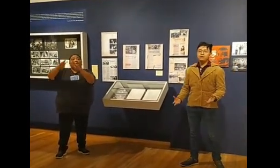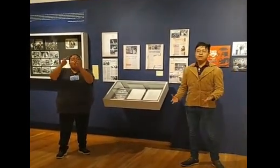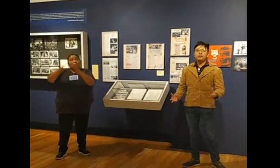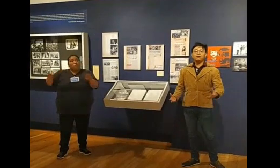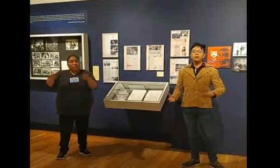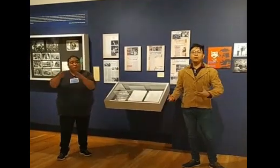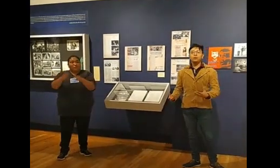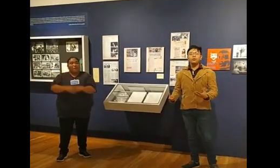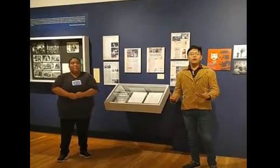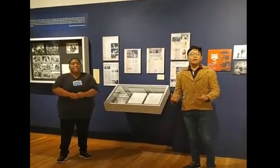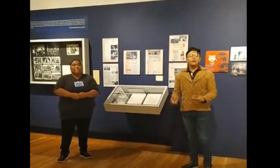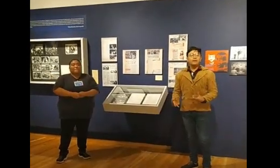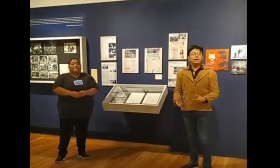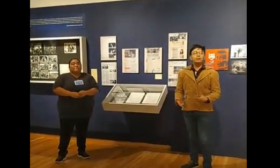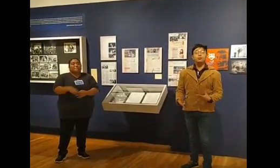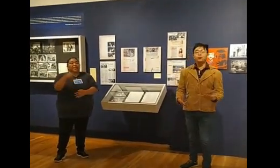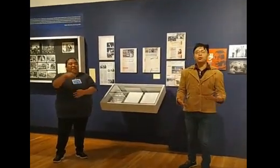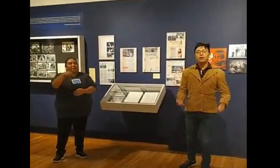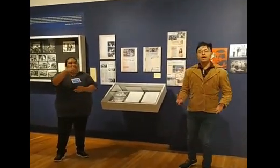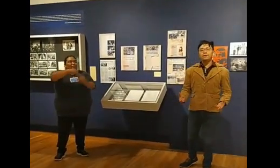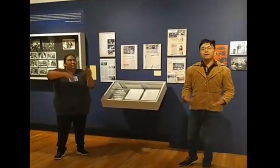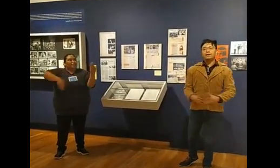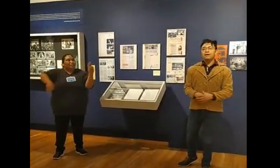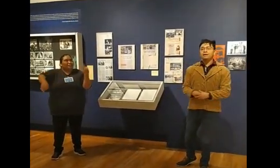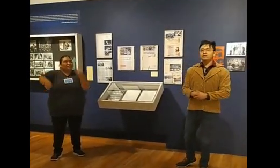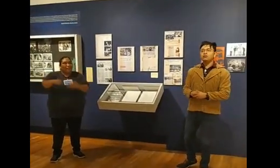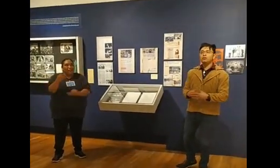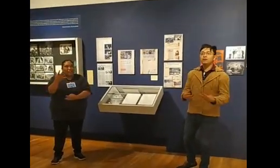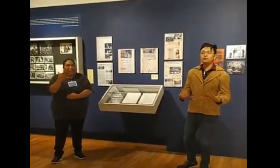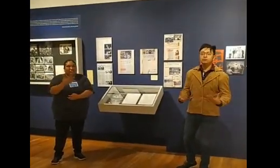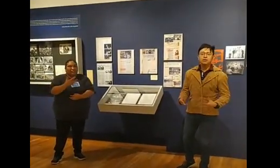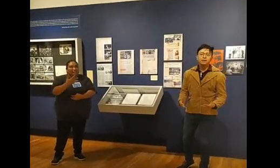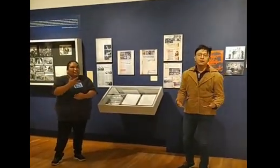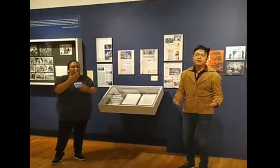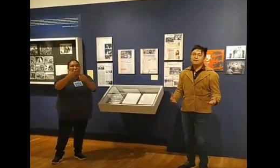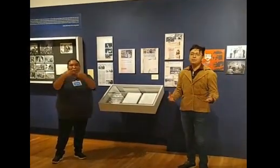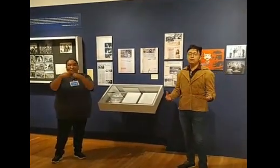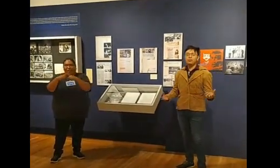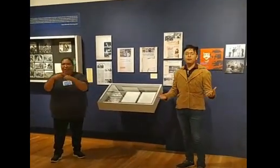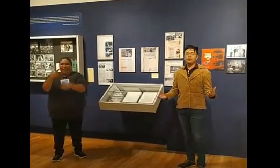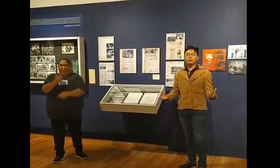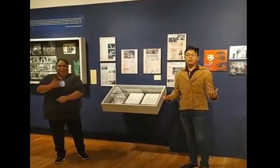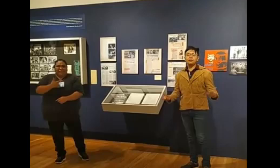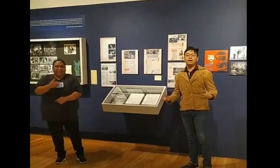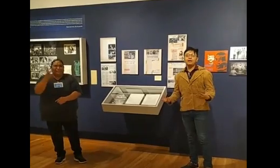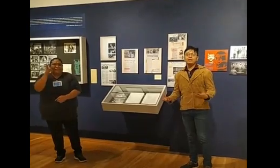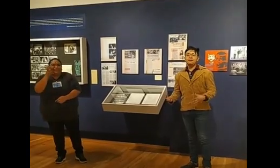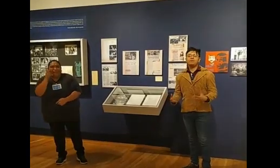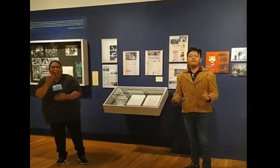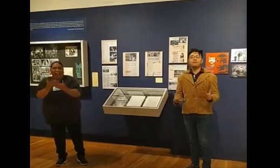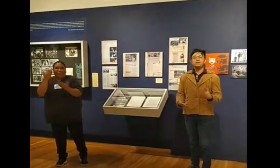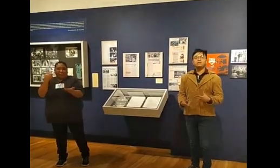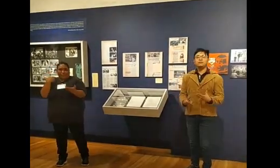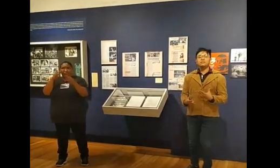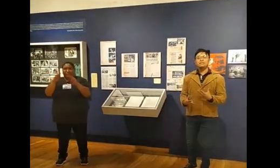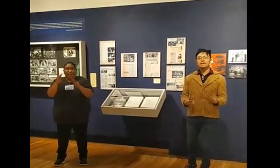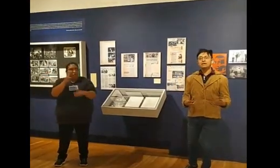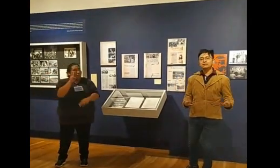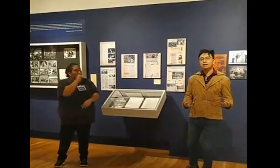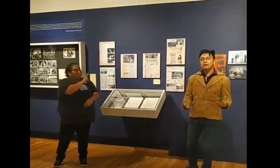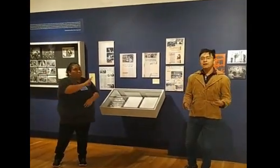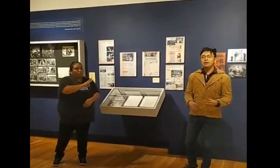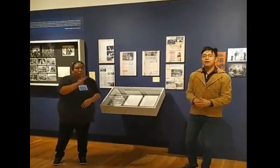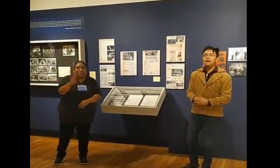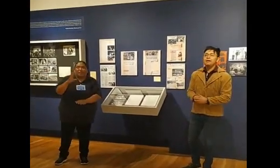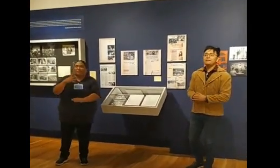bueno, quien pudo haber hecho el honor de escucharme, se pudo haber dado cuenta de mi fascinación hacia el